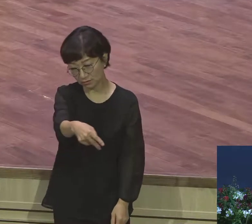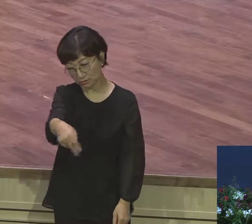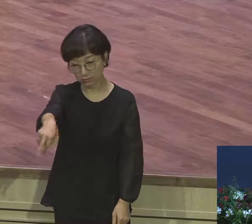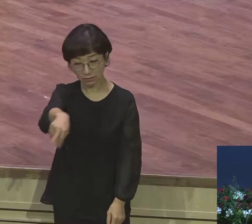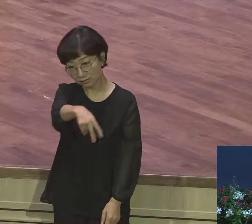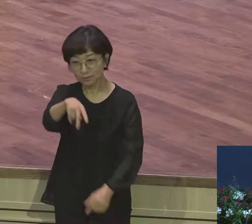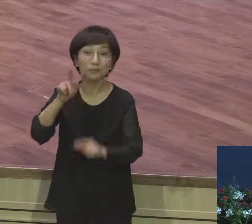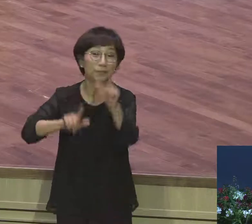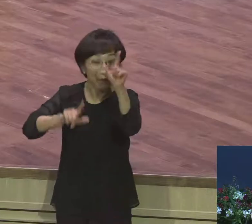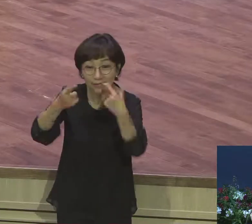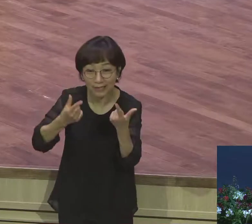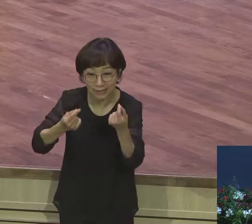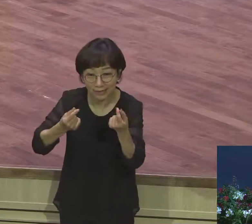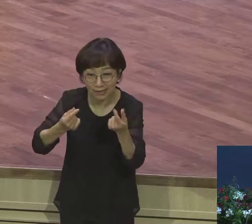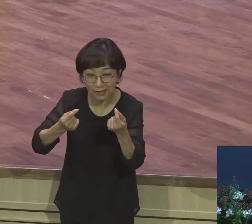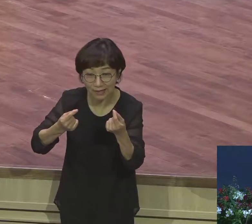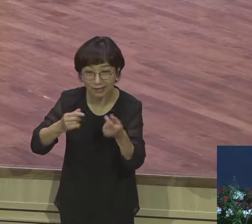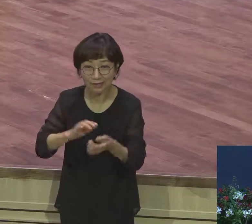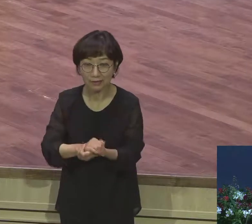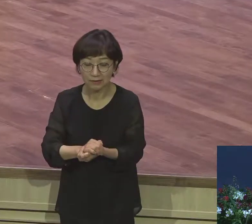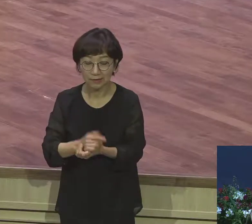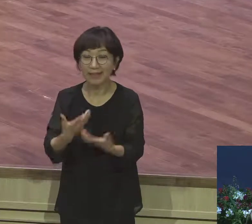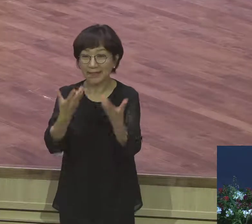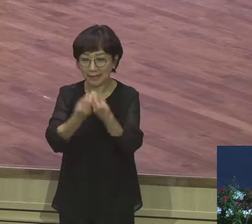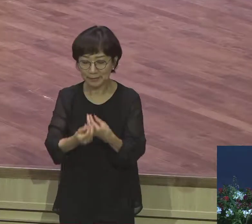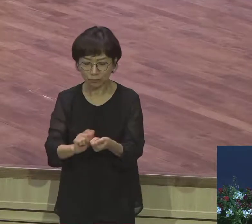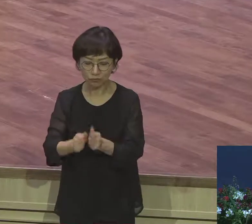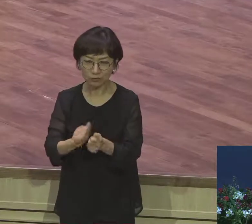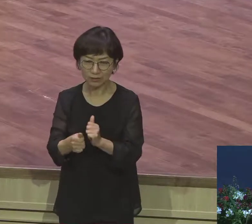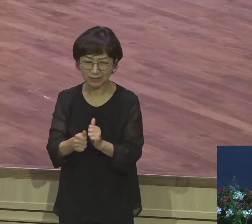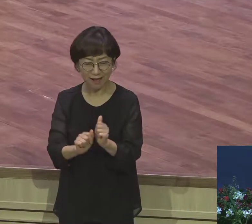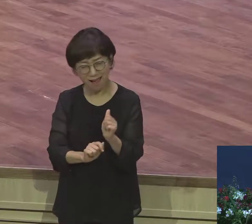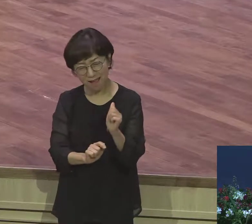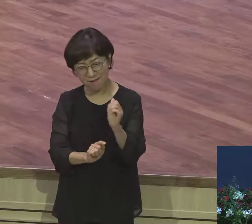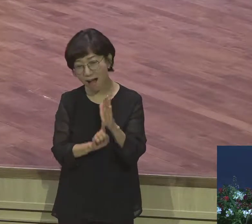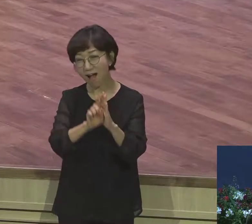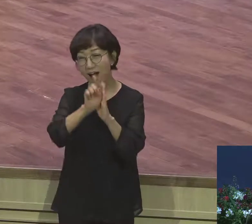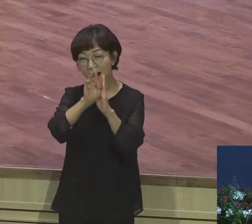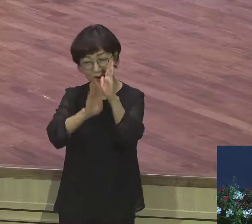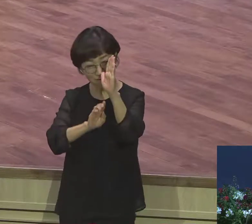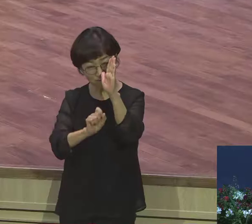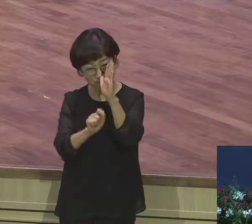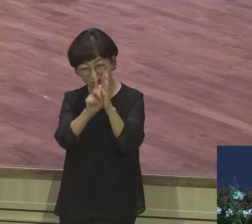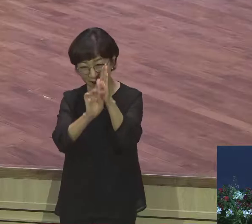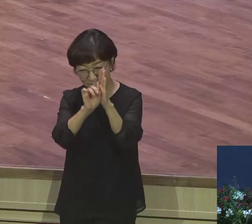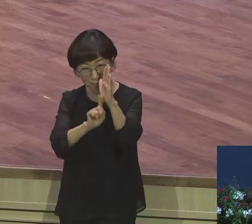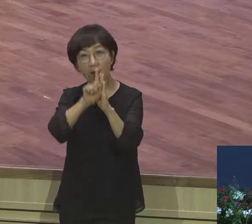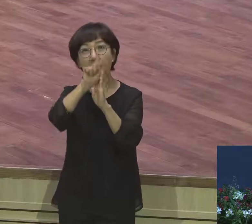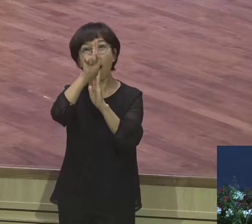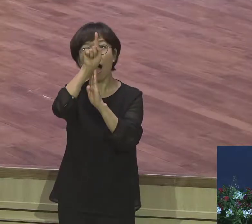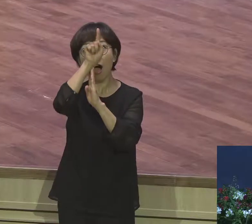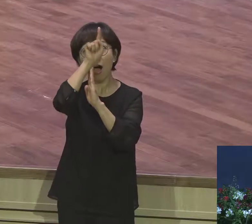어느 순간에 급등했다가 어느 순간에 겁나겠다 그래서 아무리 주식 투자 전문가라 할지라도